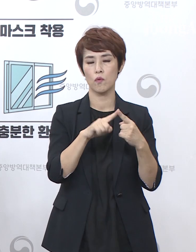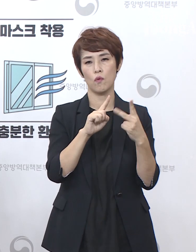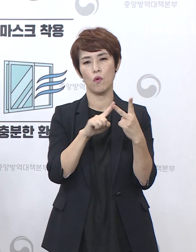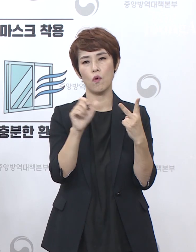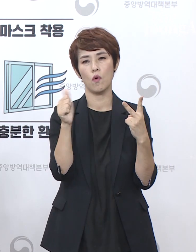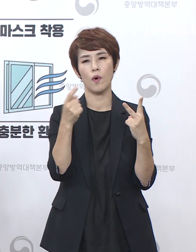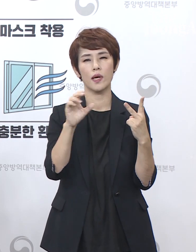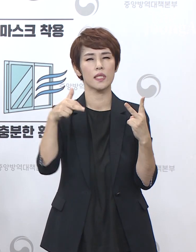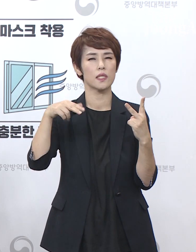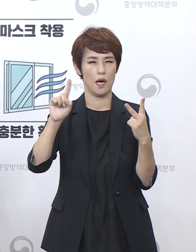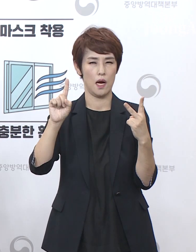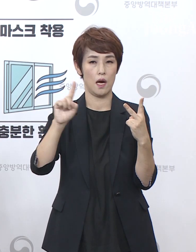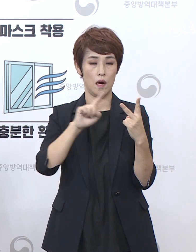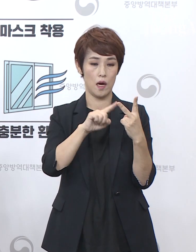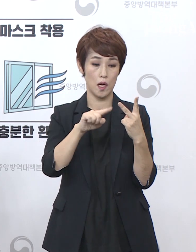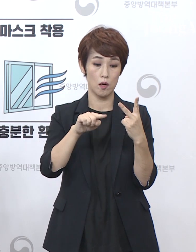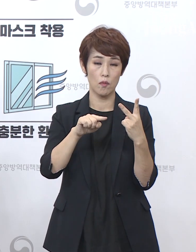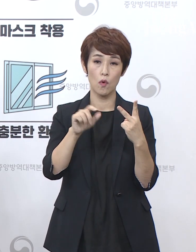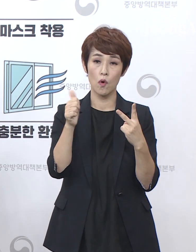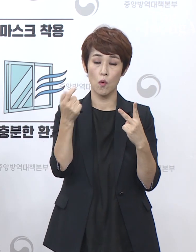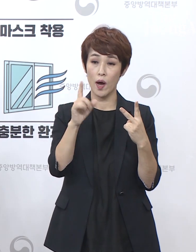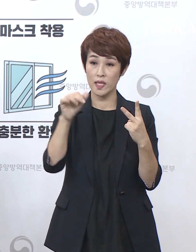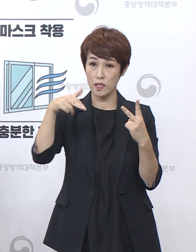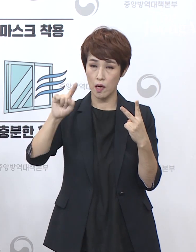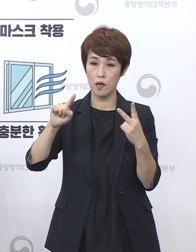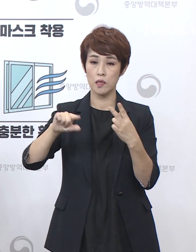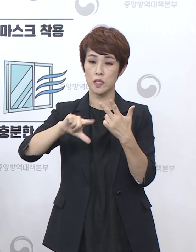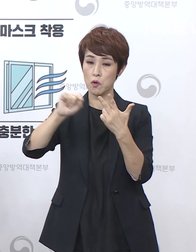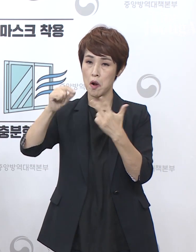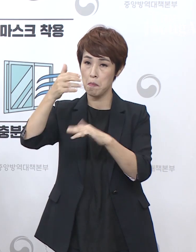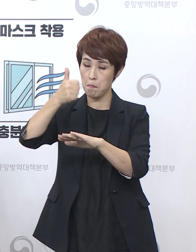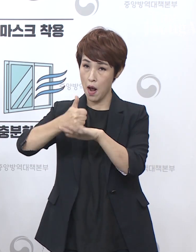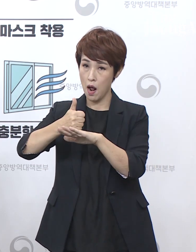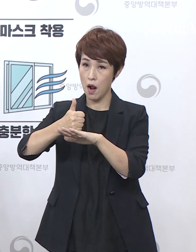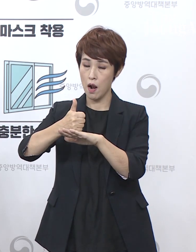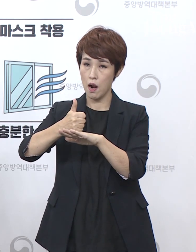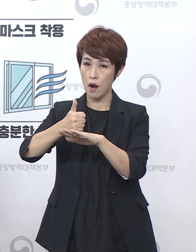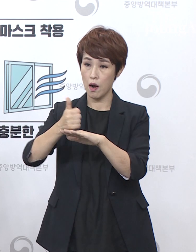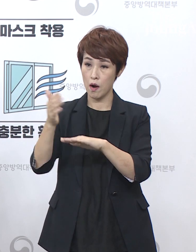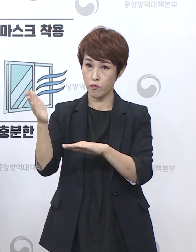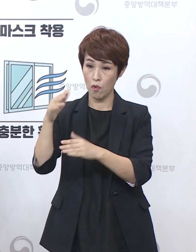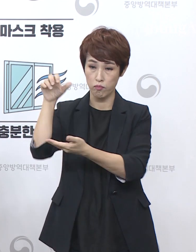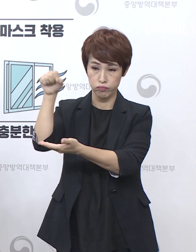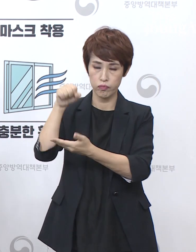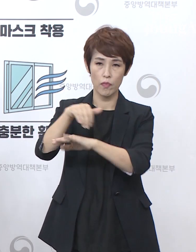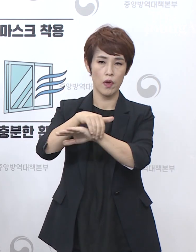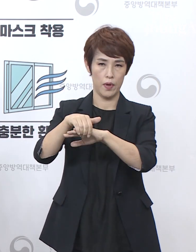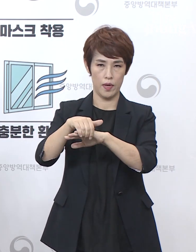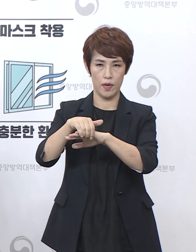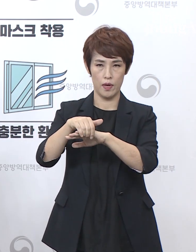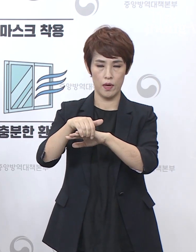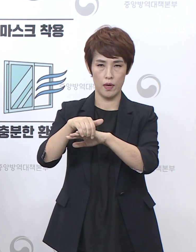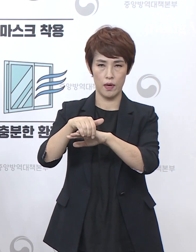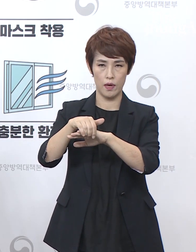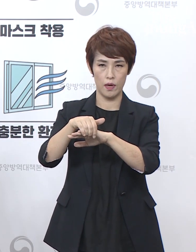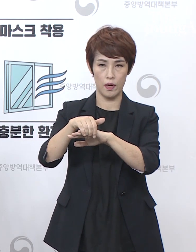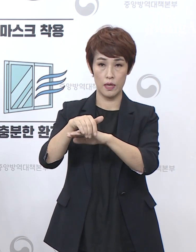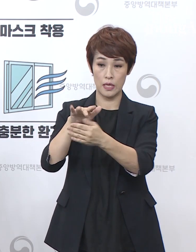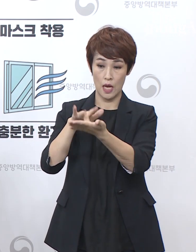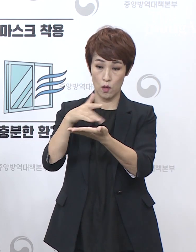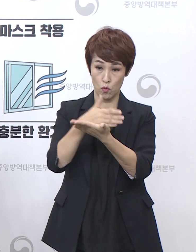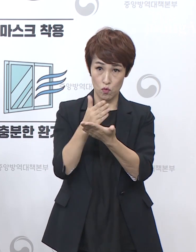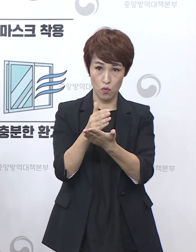화이자 백신이 또 7월 말부터 8월 달에 접종할 물량이 도입이 되기 때문에 백신 종류가